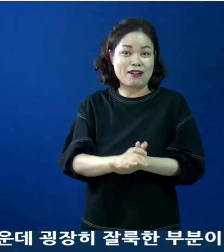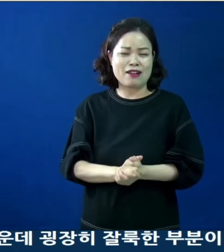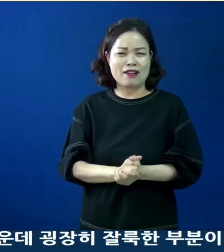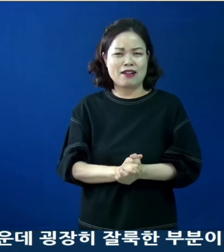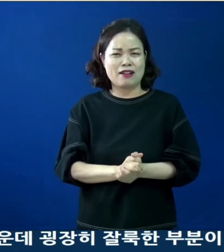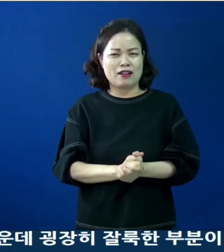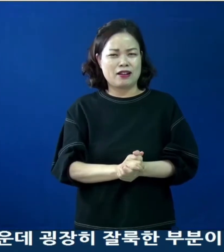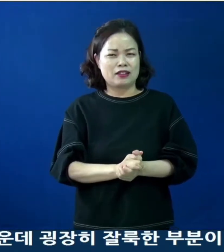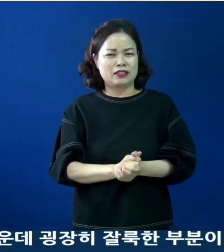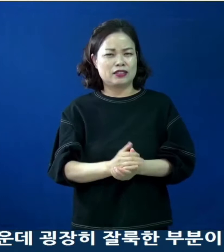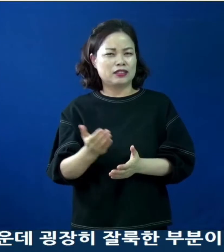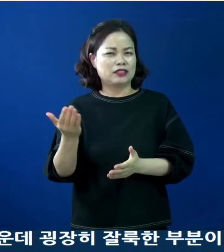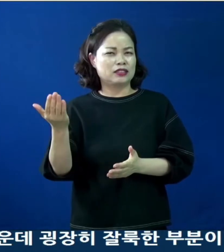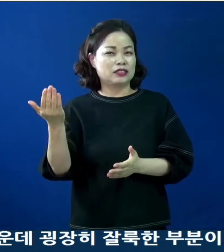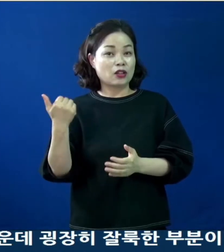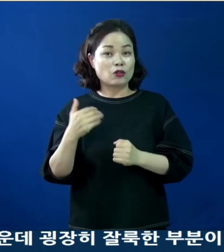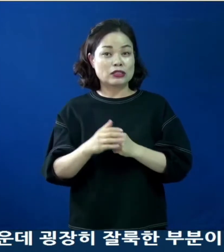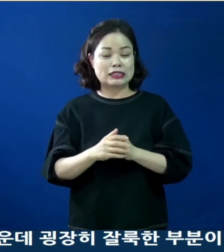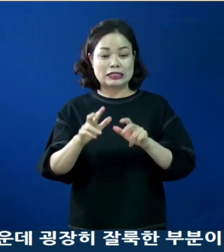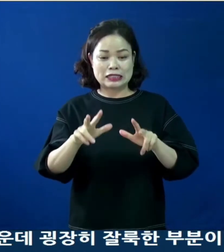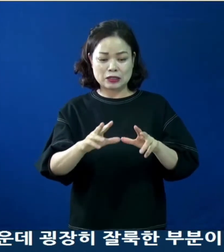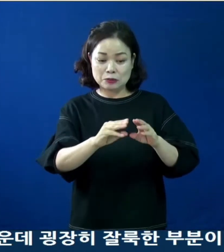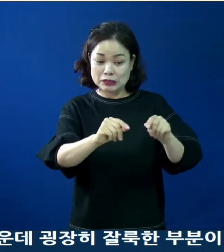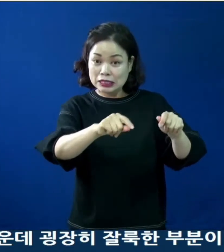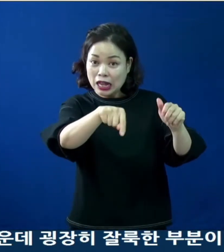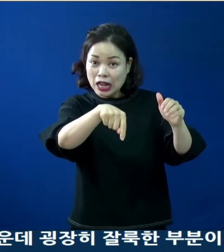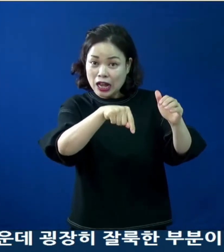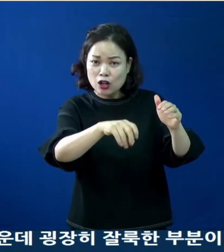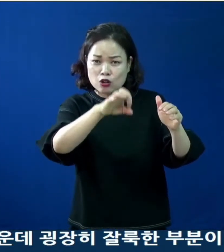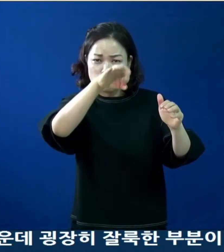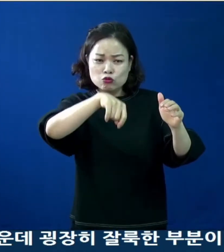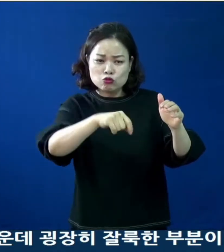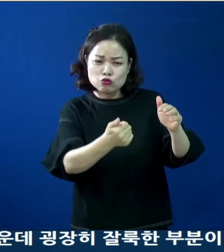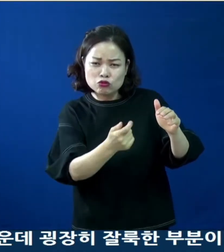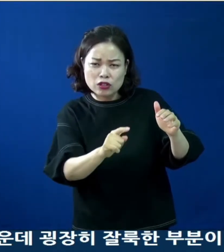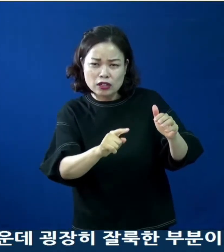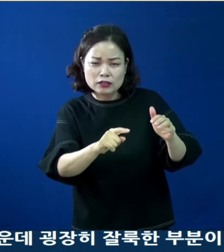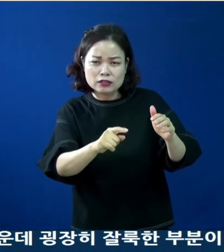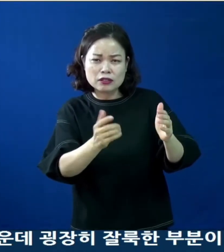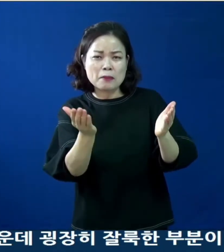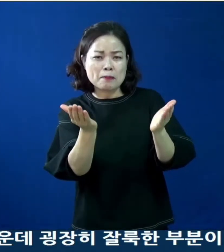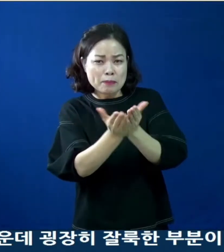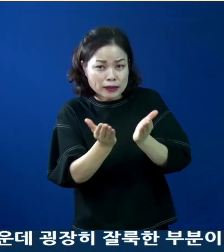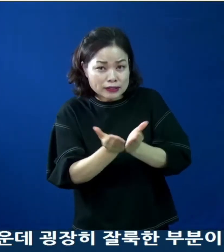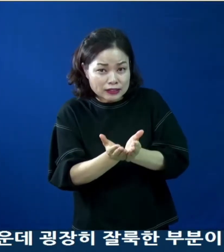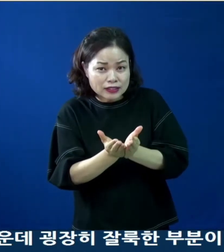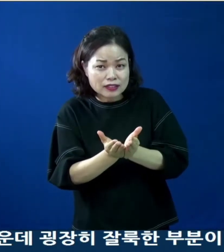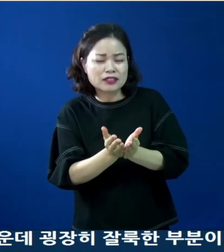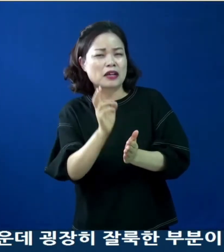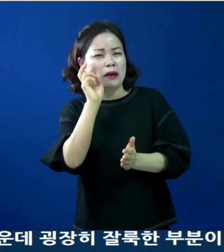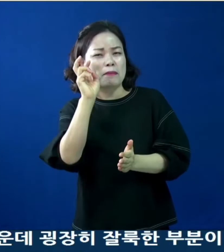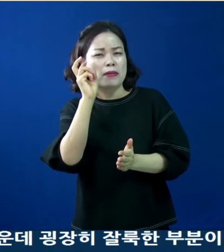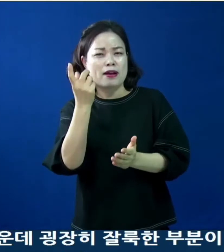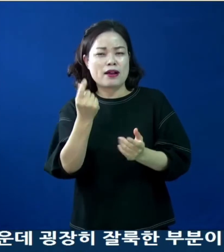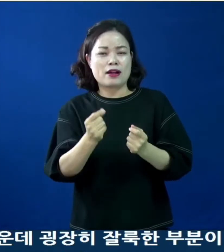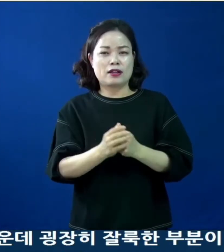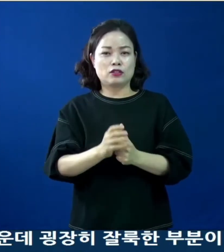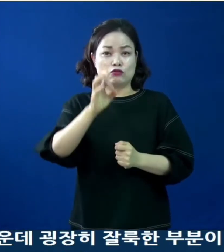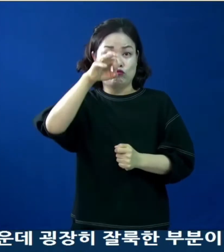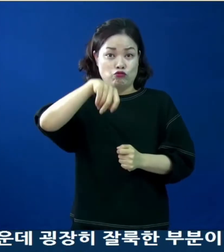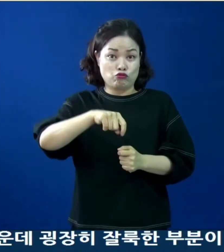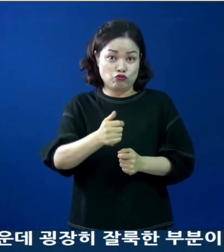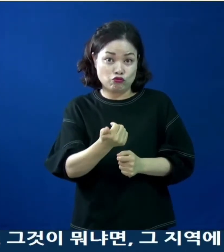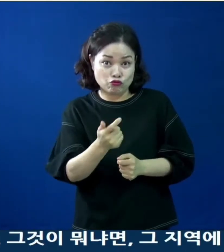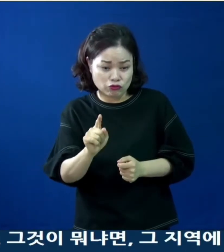아마 이 지구 땅덩어리 가운데 운하를 파기에 아주 적절한 지역 중에 하나인 걸로 보입니다. 그래서 운하가 파져